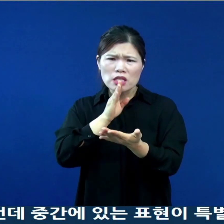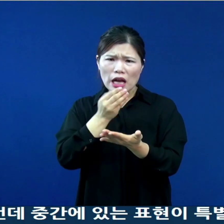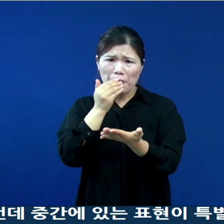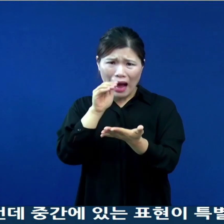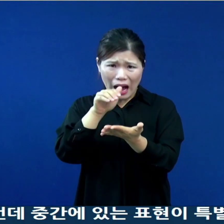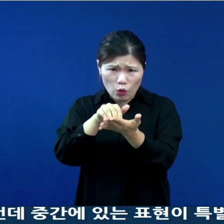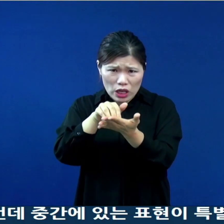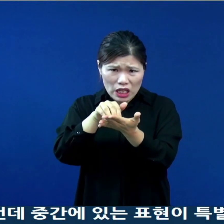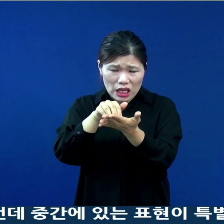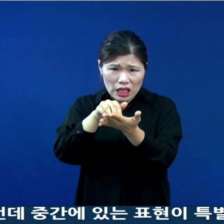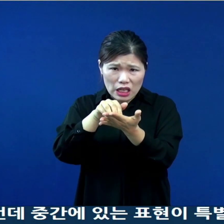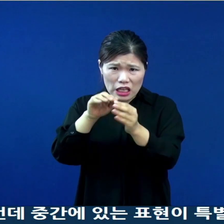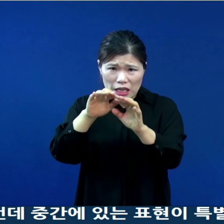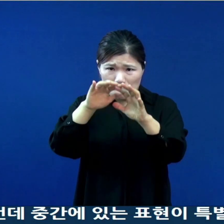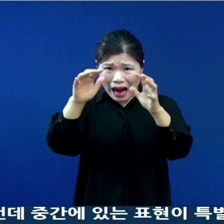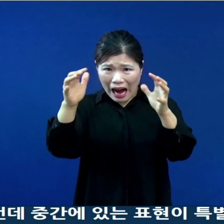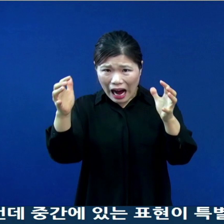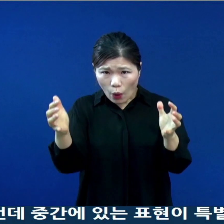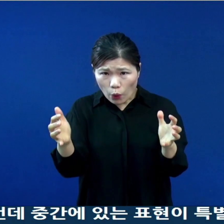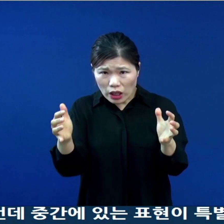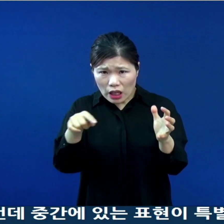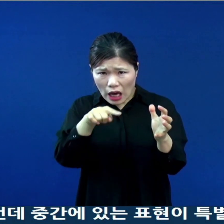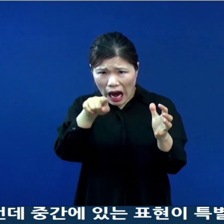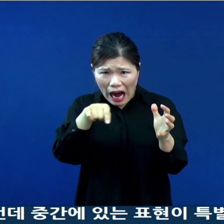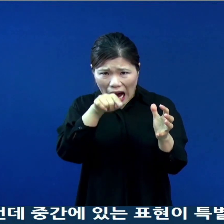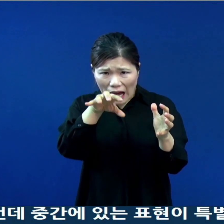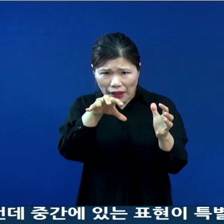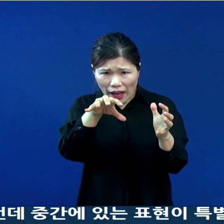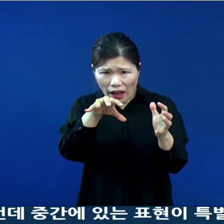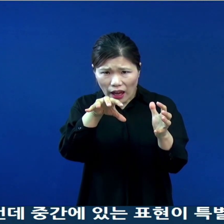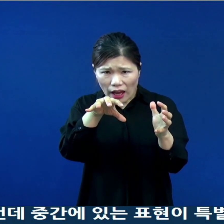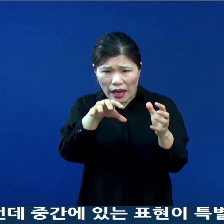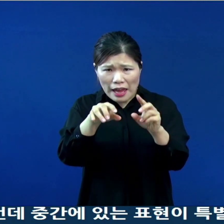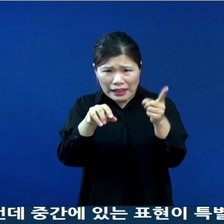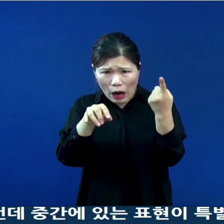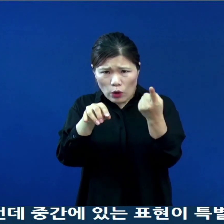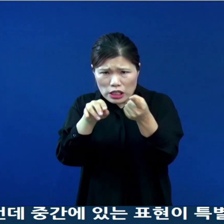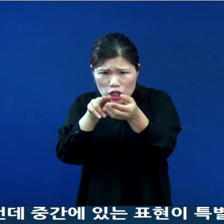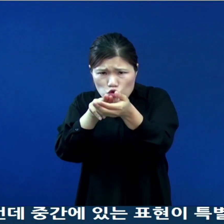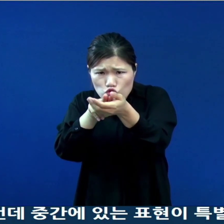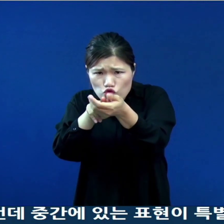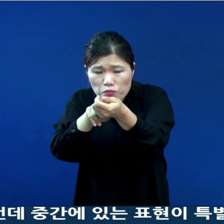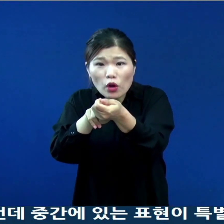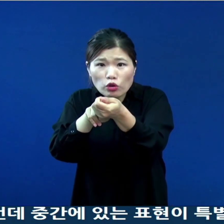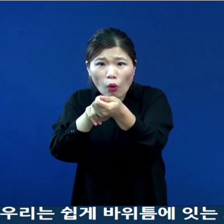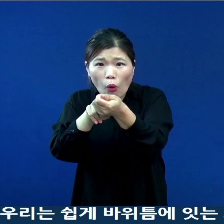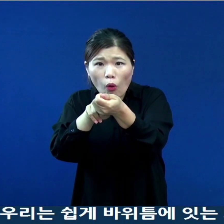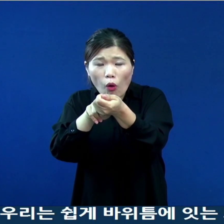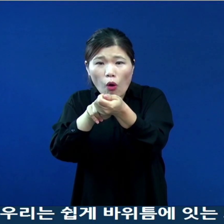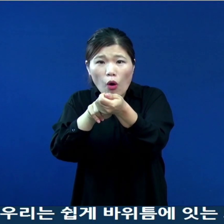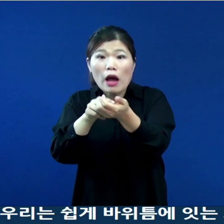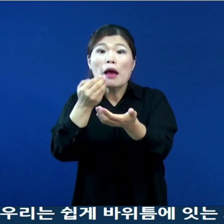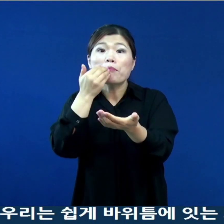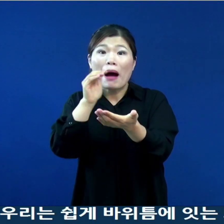안에 다윗을 숨겨두심으로 바위 안에, 바위 속에 피할